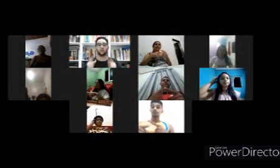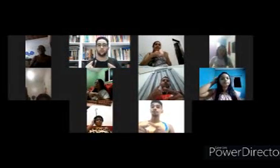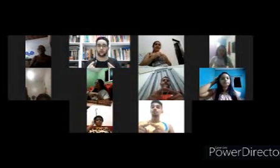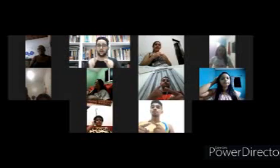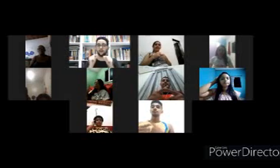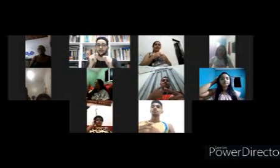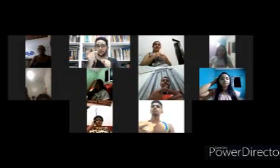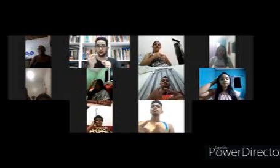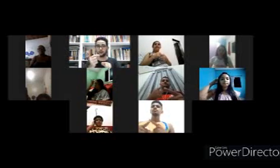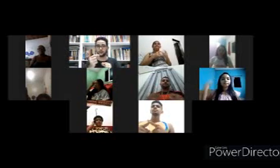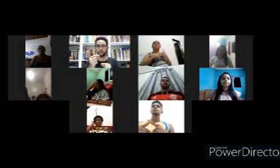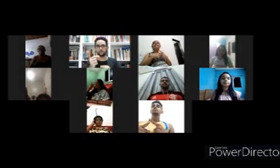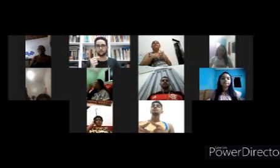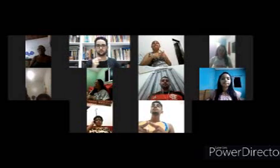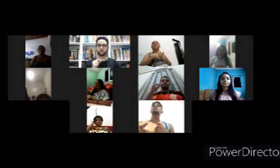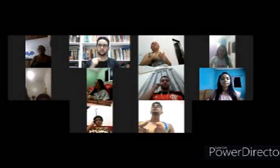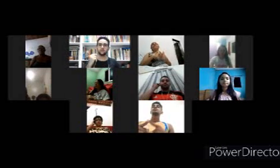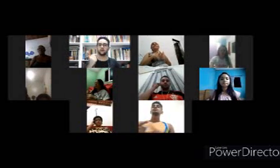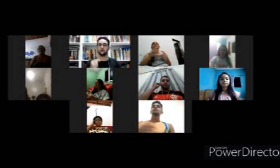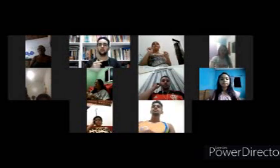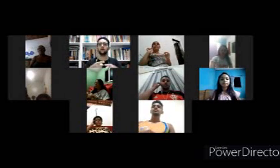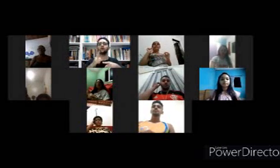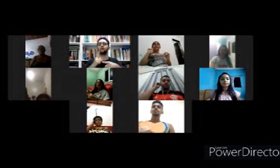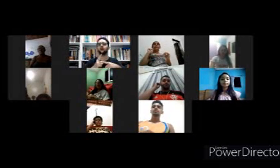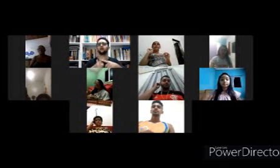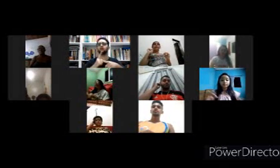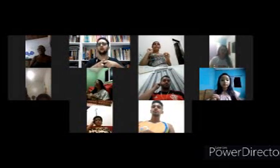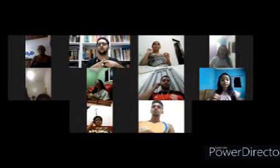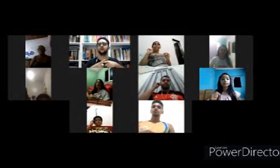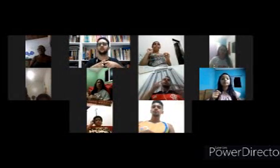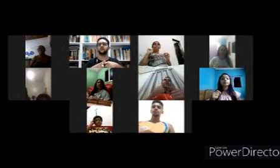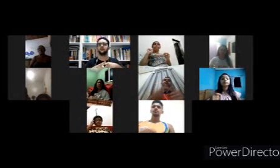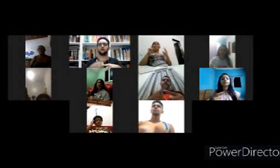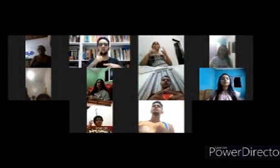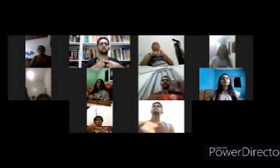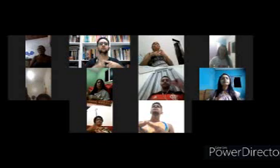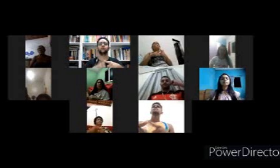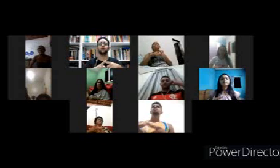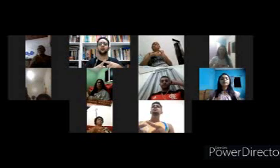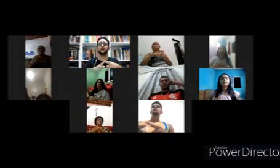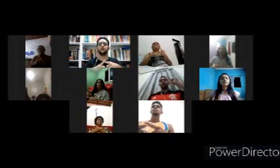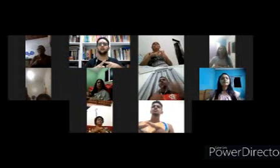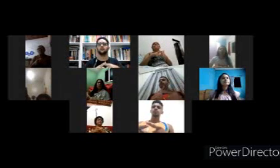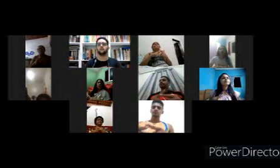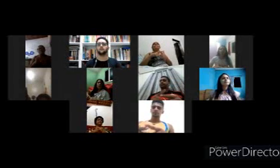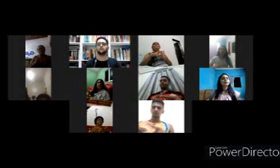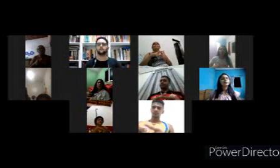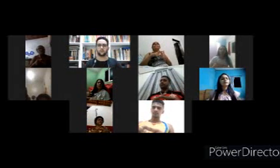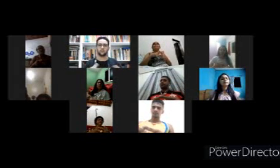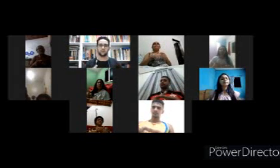o porquê interrogativo. Então, eu vou o quê? Expressão facial. Por quê? Tem que